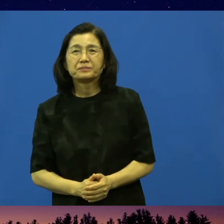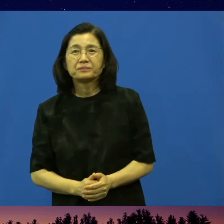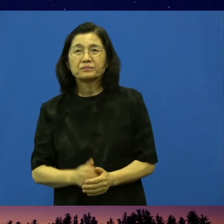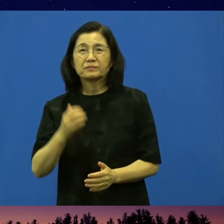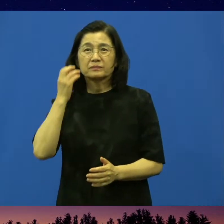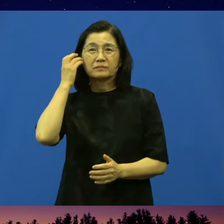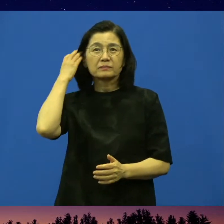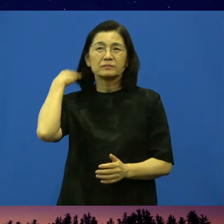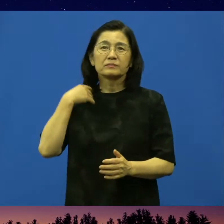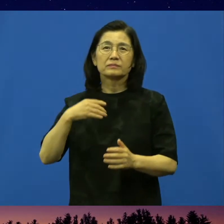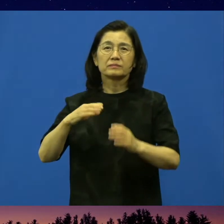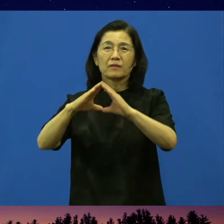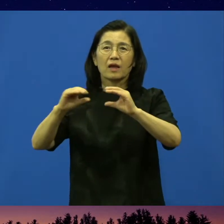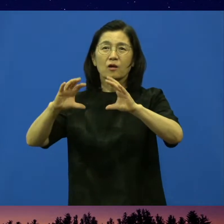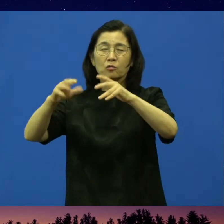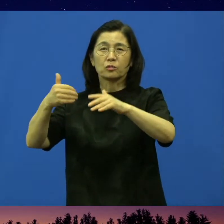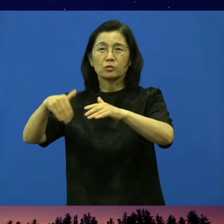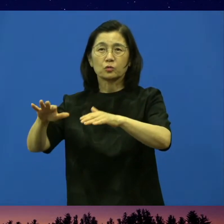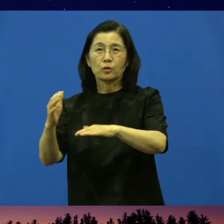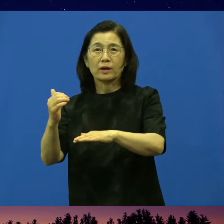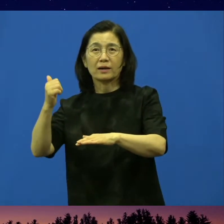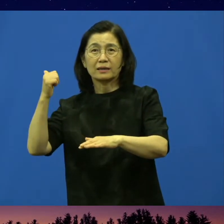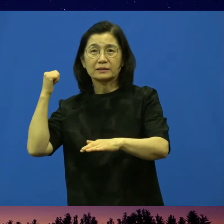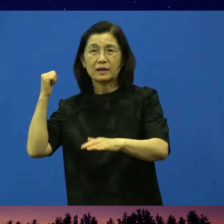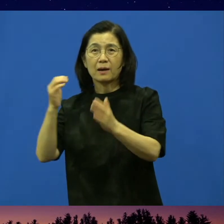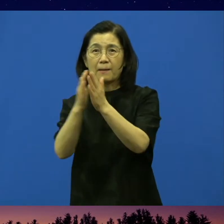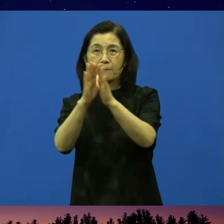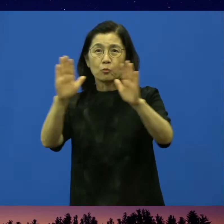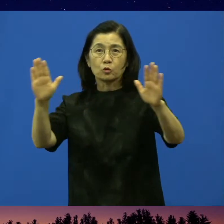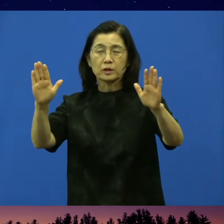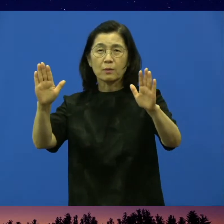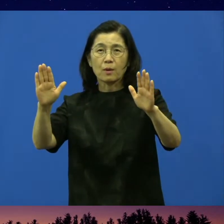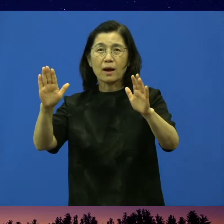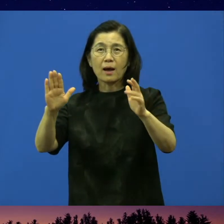세우고 애국으로 돌아가자 하면 나쁜 사람들이죠.